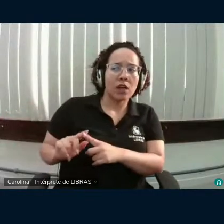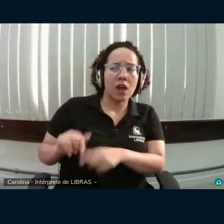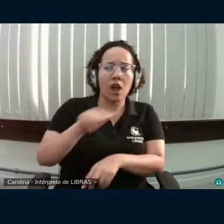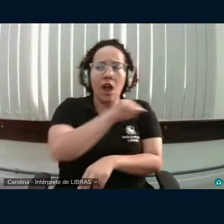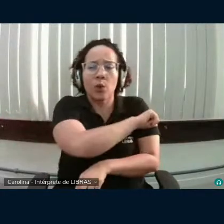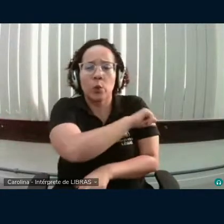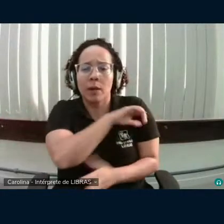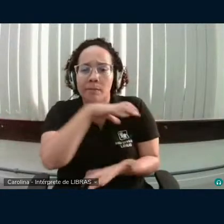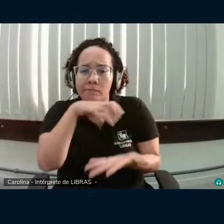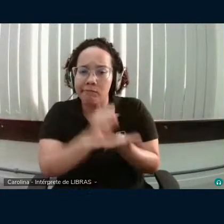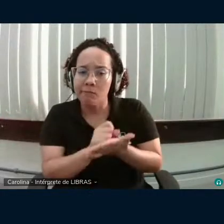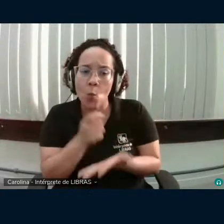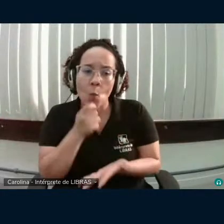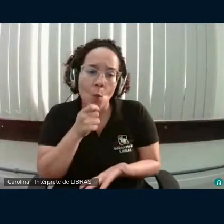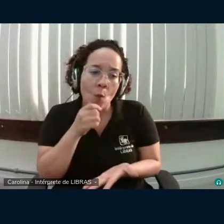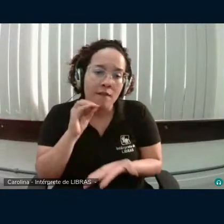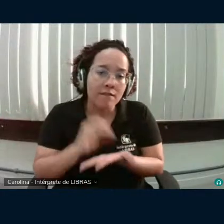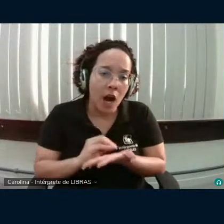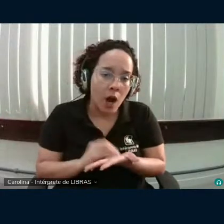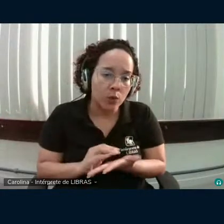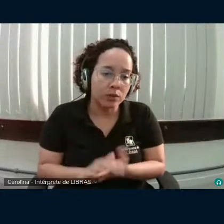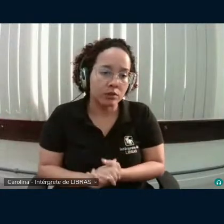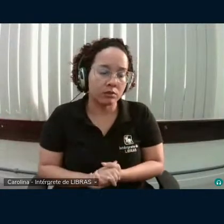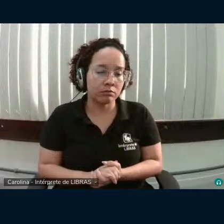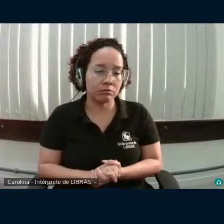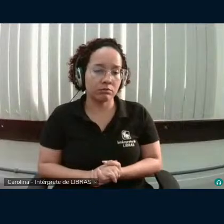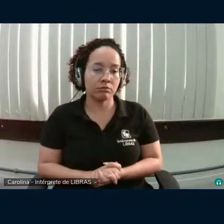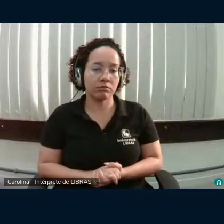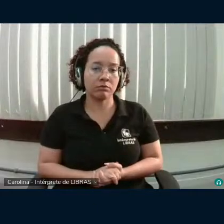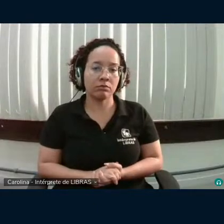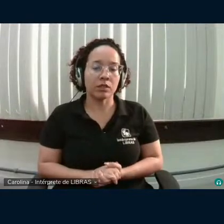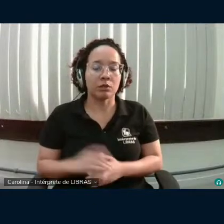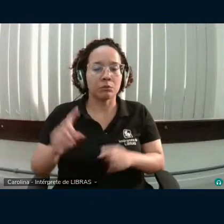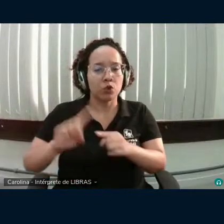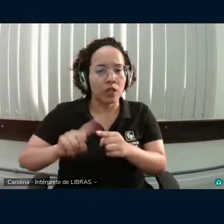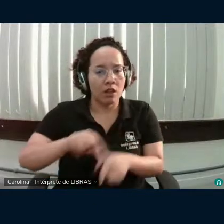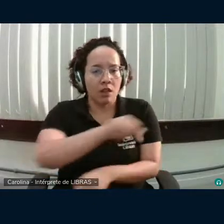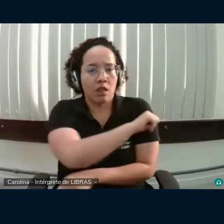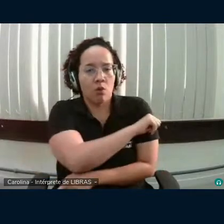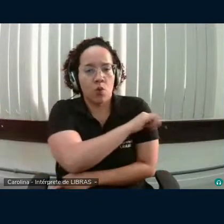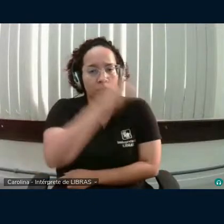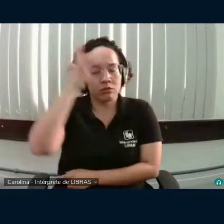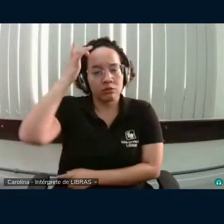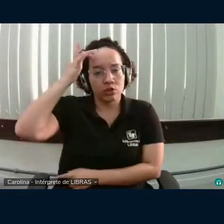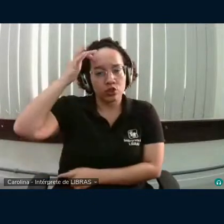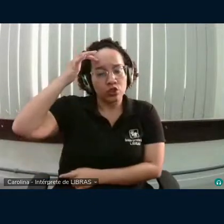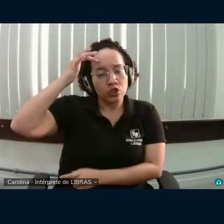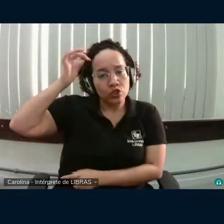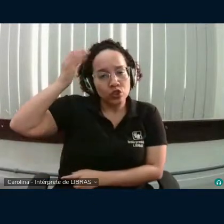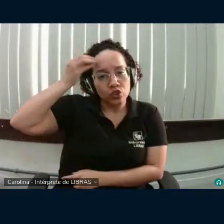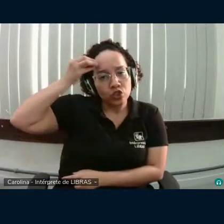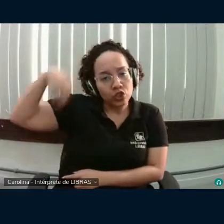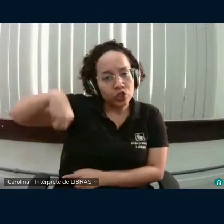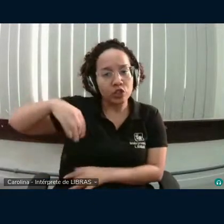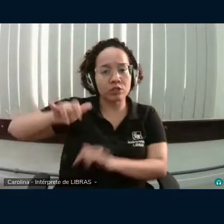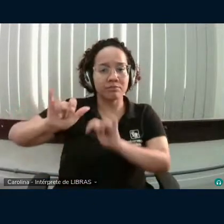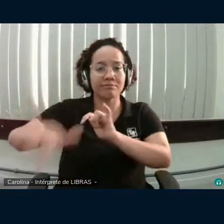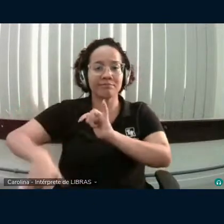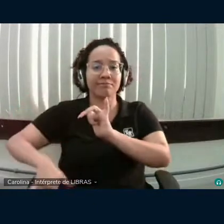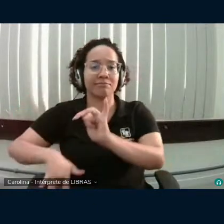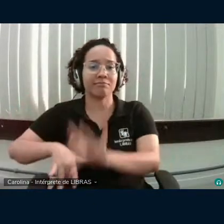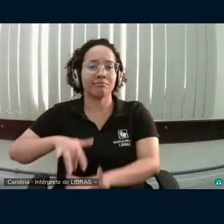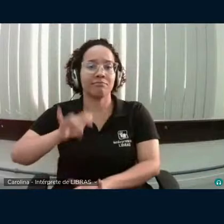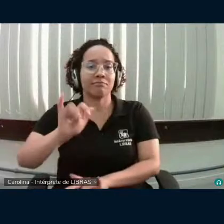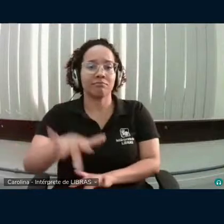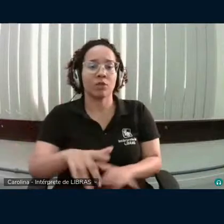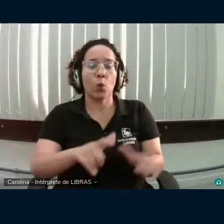do ingresso e a desistência. E isso não tem uma fórmula mágica. Cada realidade vai ser